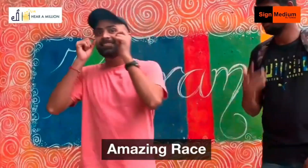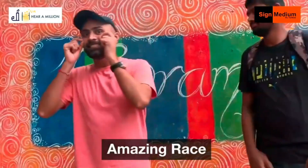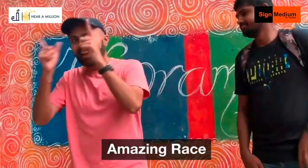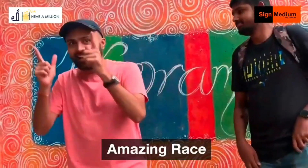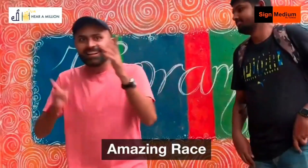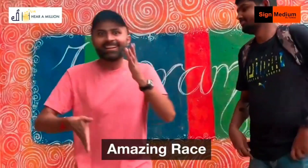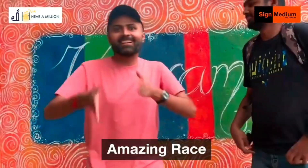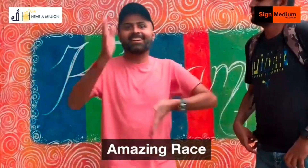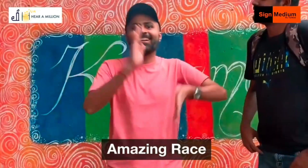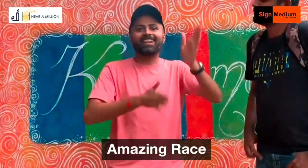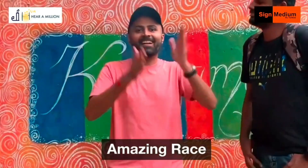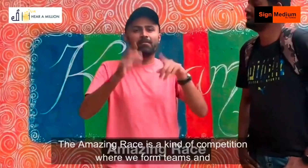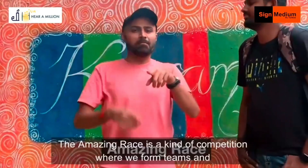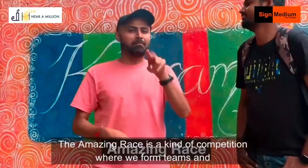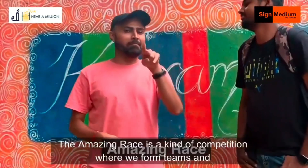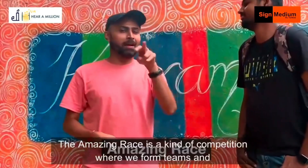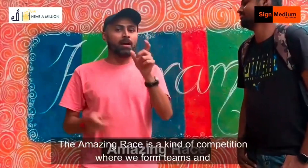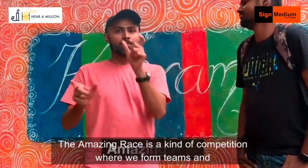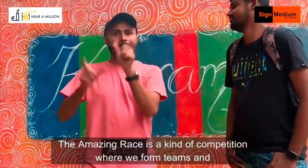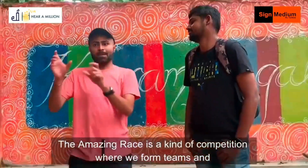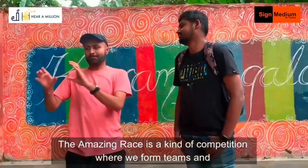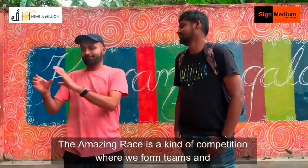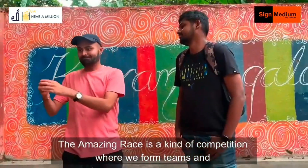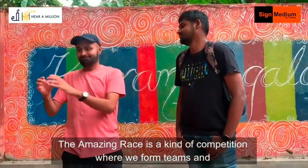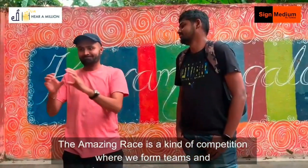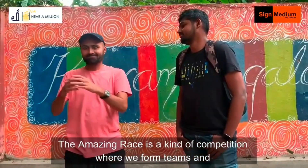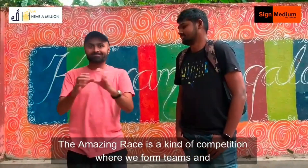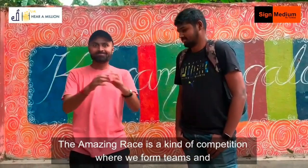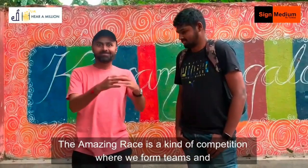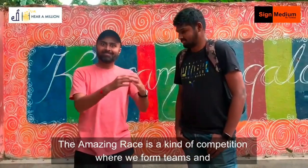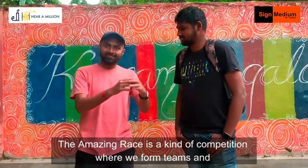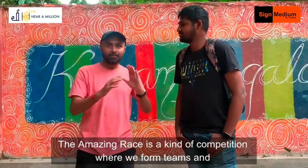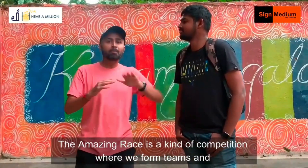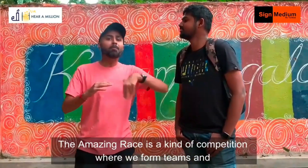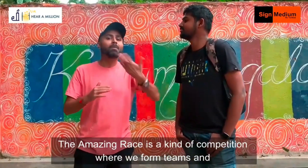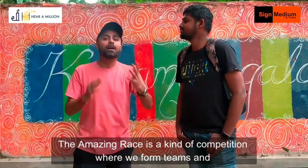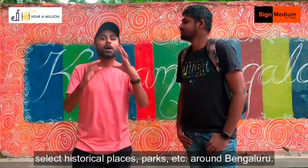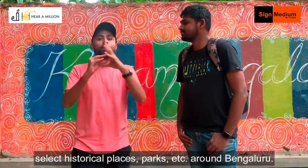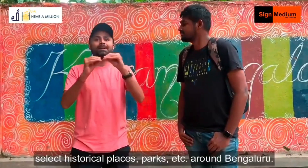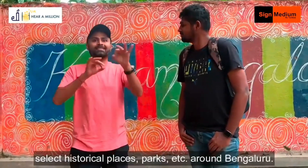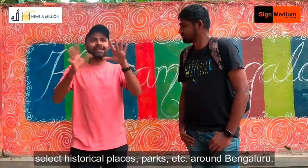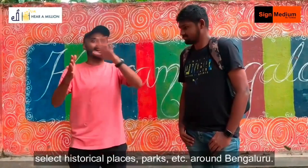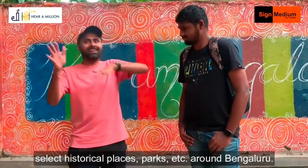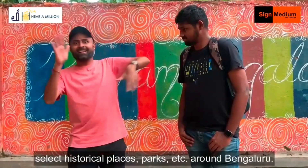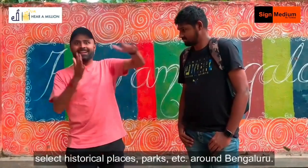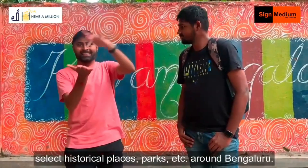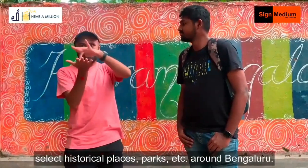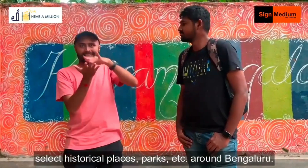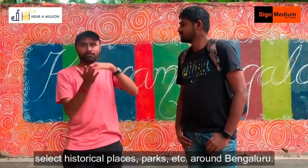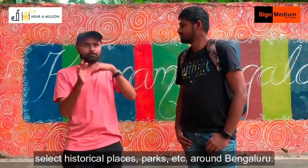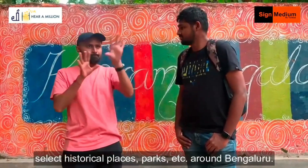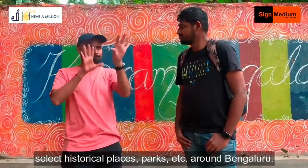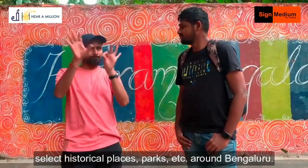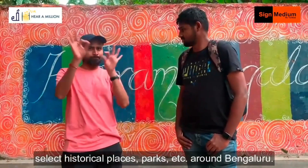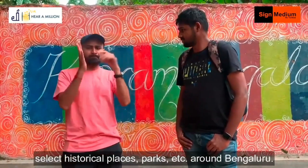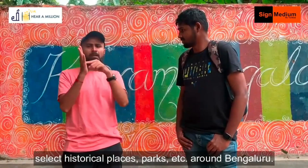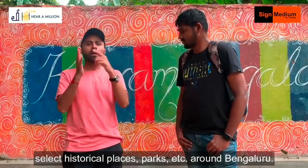अमेजिंग रेस जिसका मतलब है इस प्रतियोगिता में हम कुछ टीम बनाएंगे और बेंगलुरु की हमने